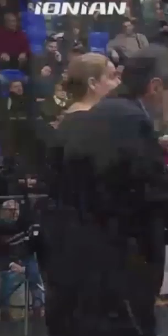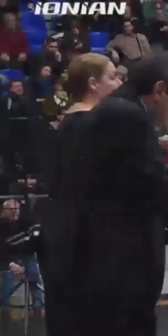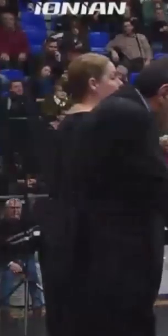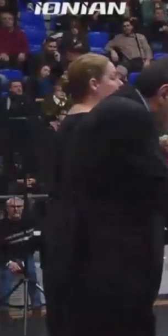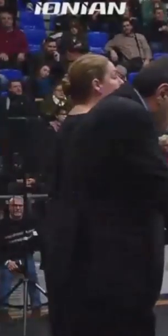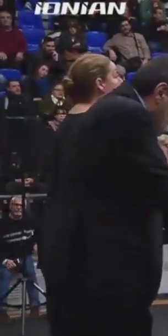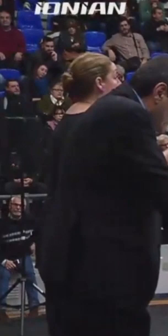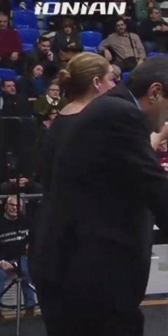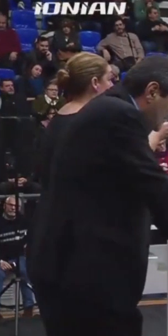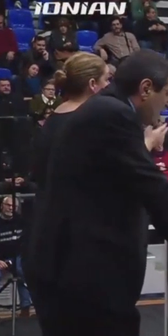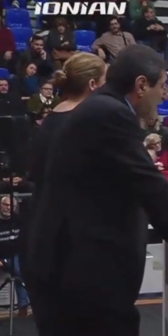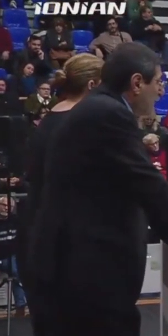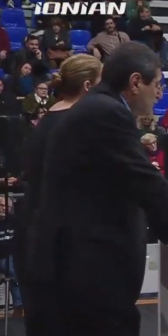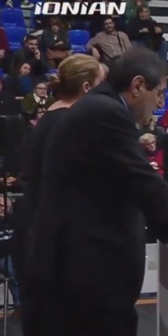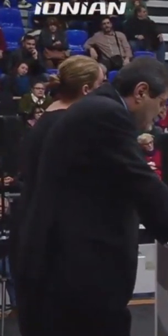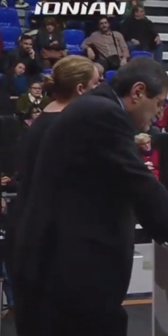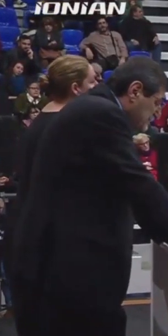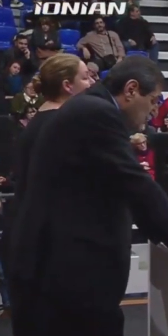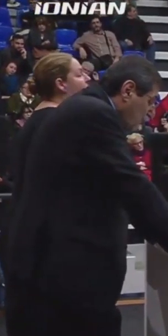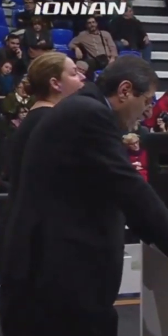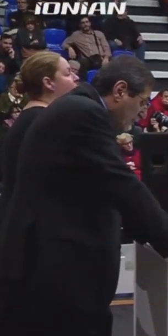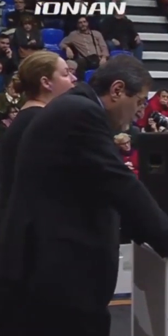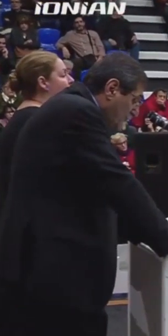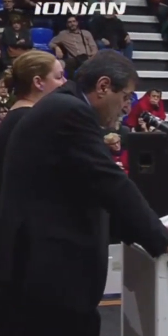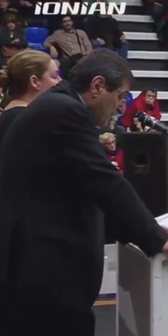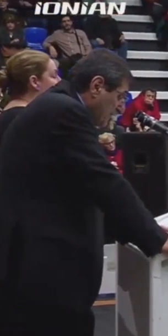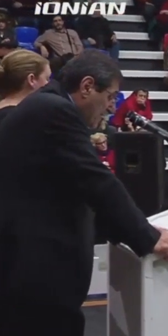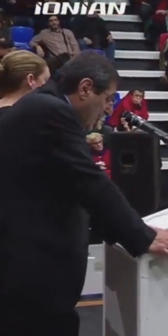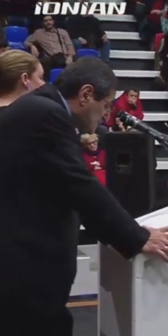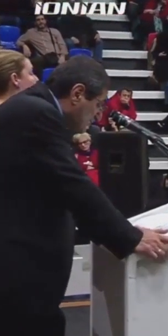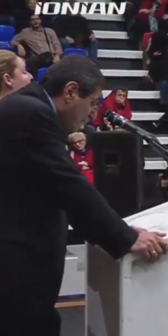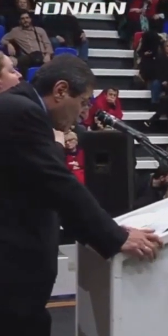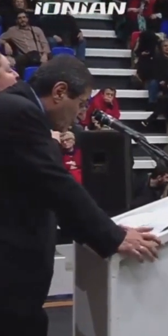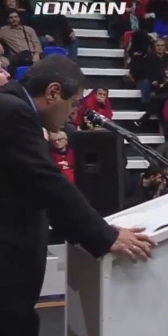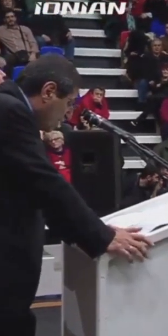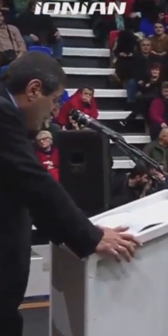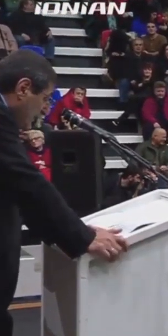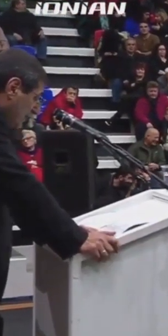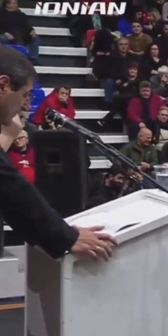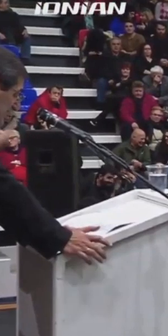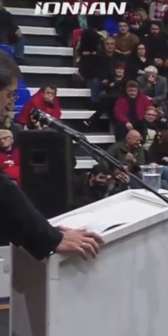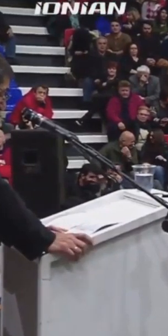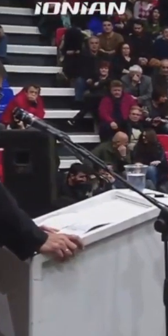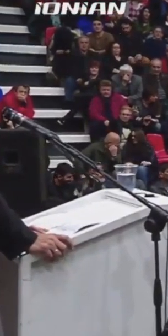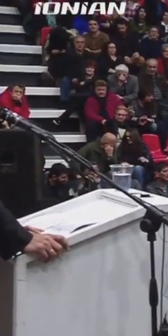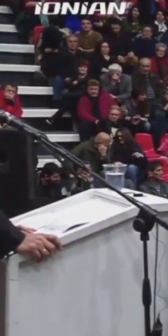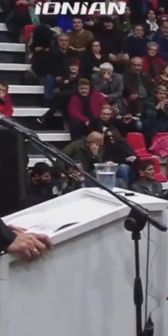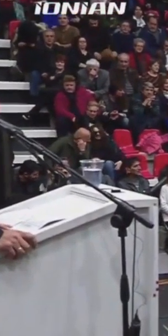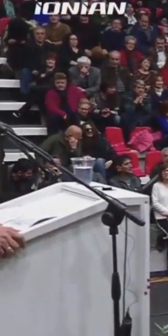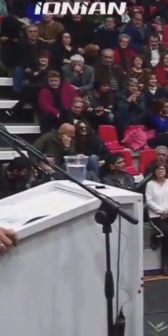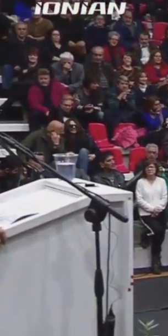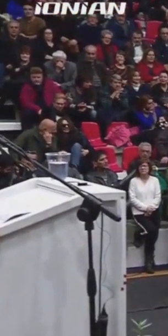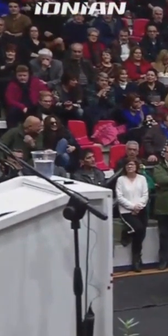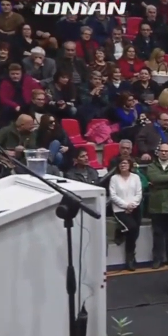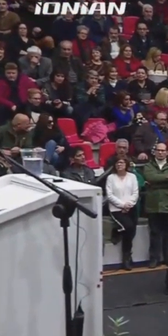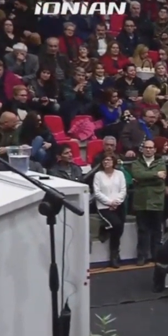Η πόλη μας έχει ανάγκη από την έλευση φυσικού αερίου. Έτσι θα μπορούσε να διασφαλιστεί